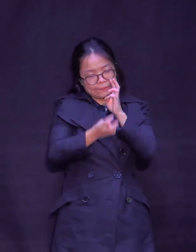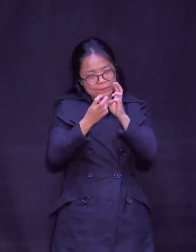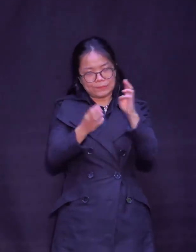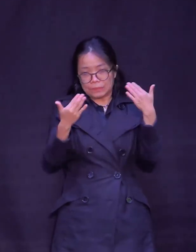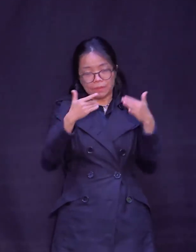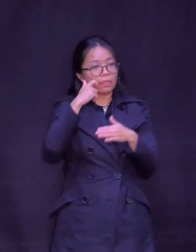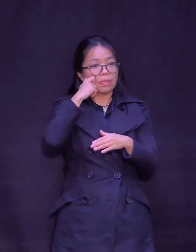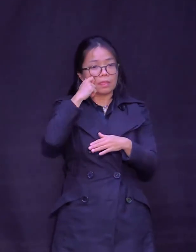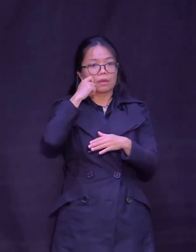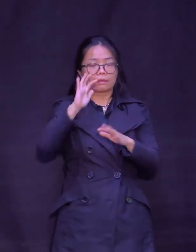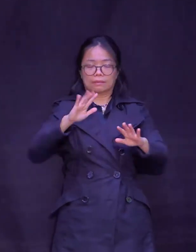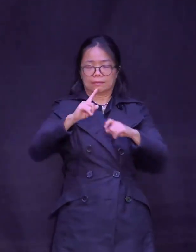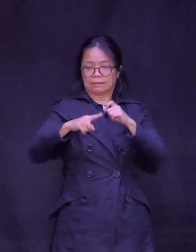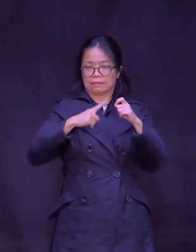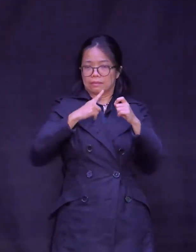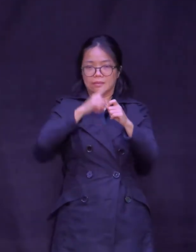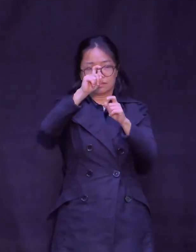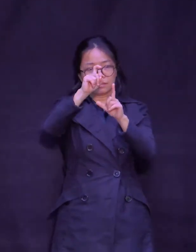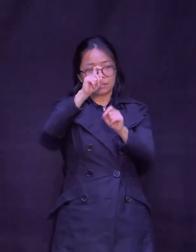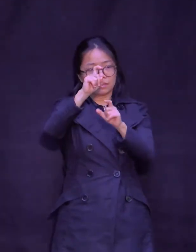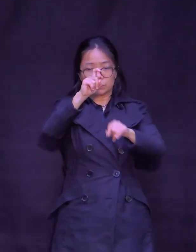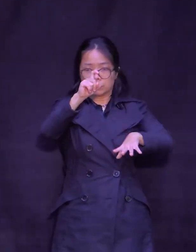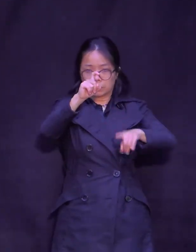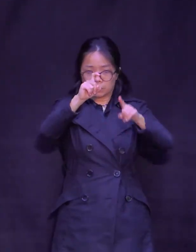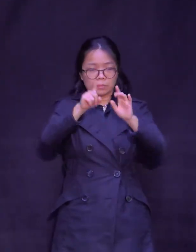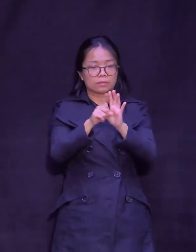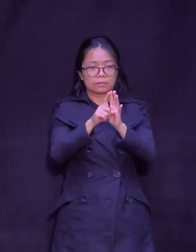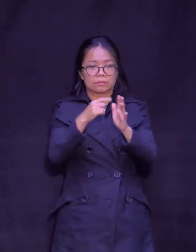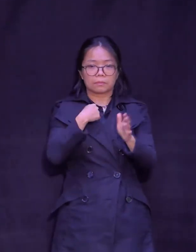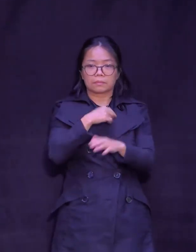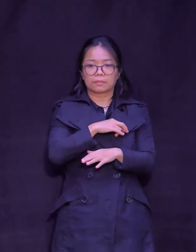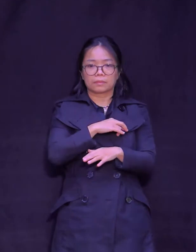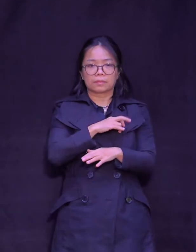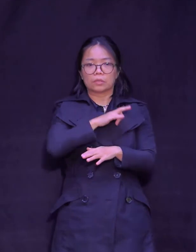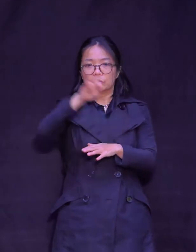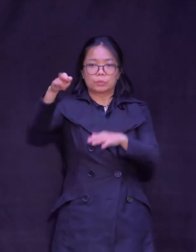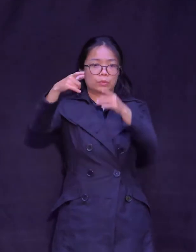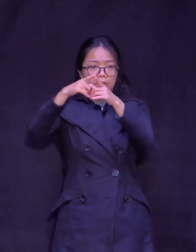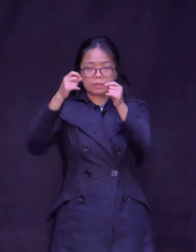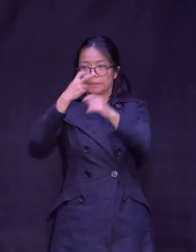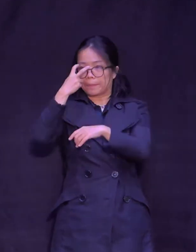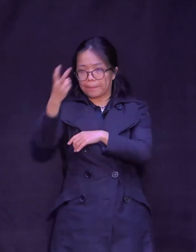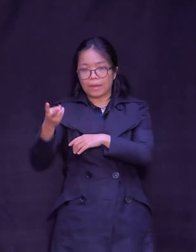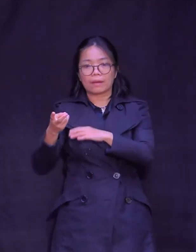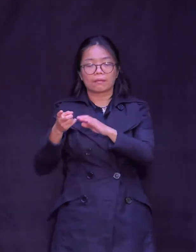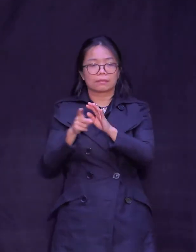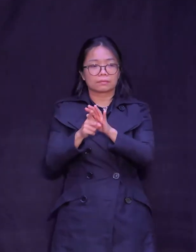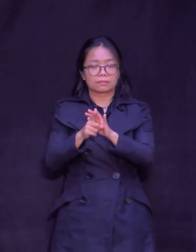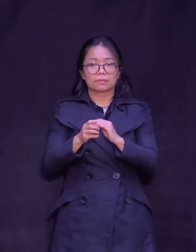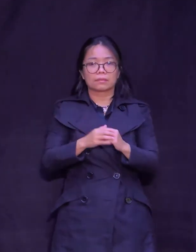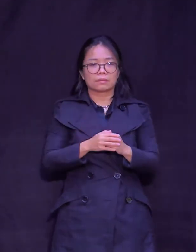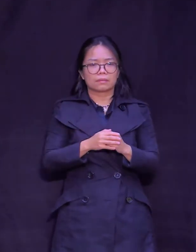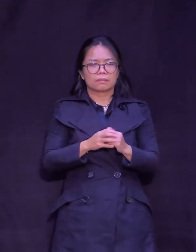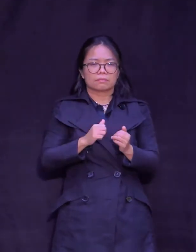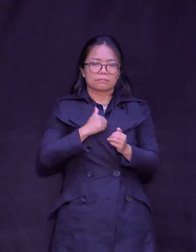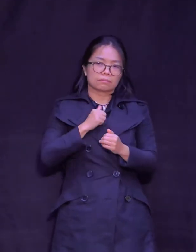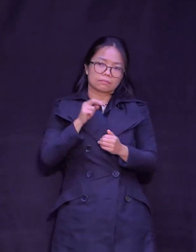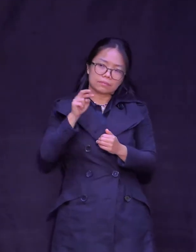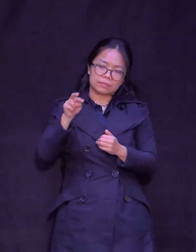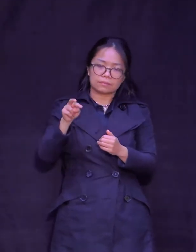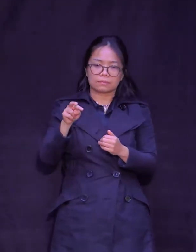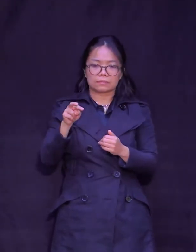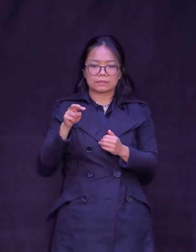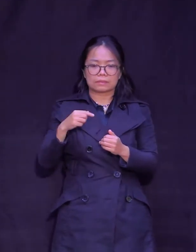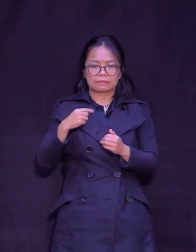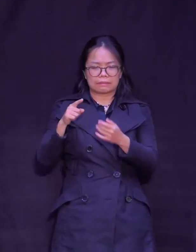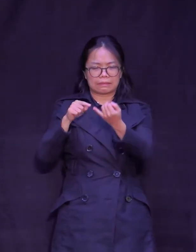们今年10月初的时候去到日本去探望他，其实